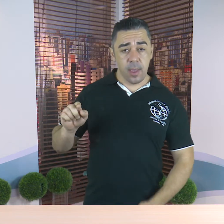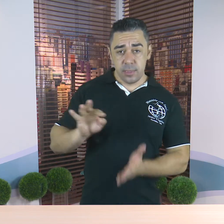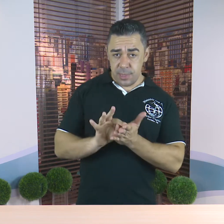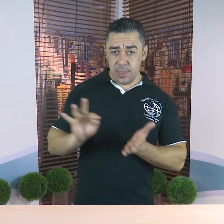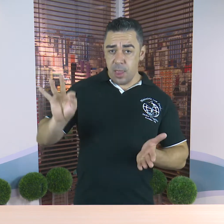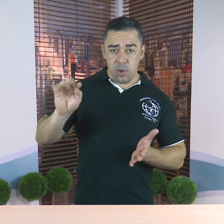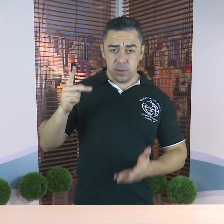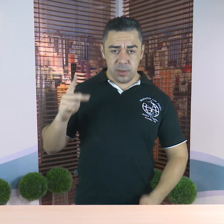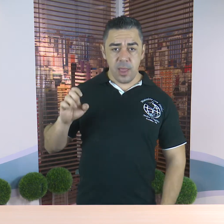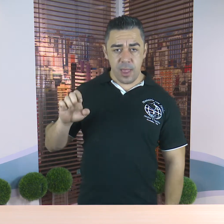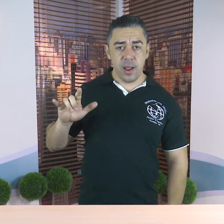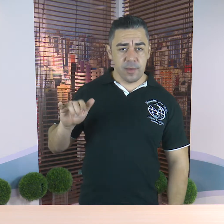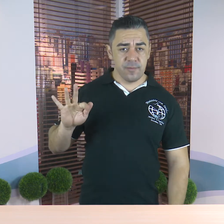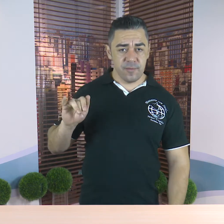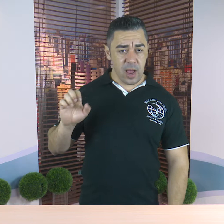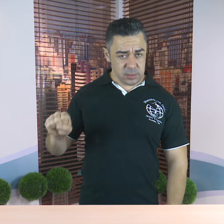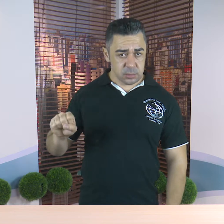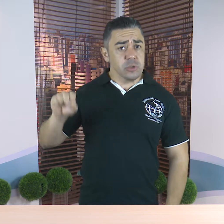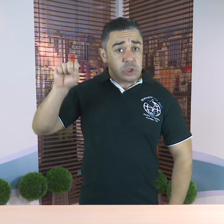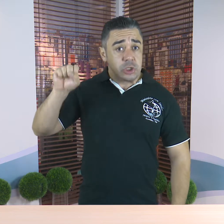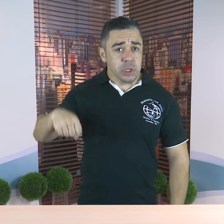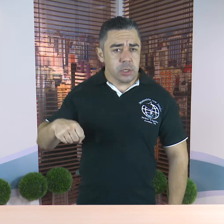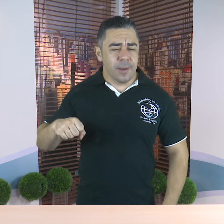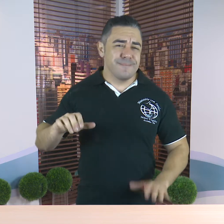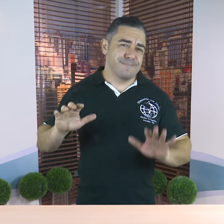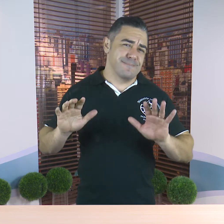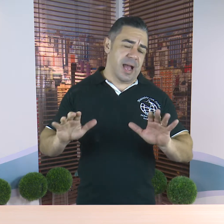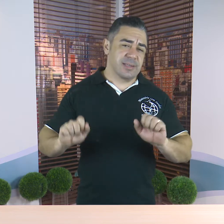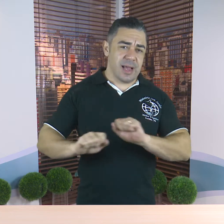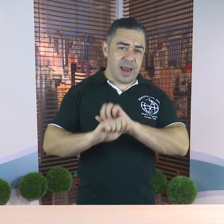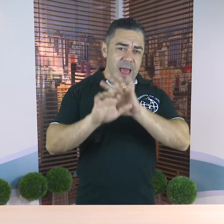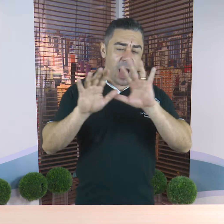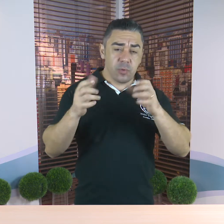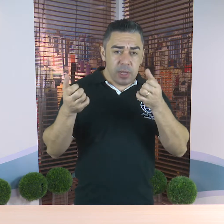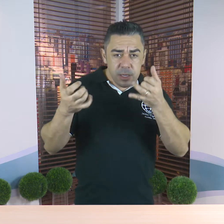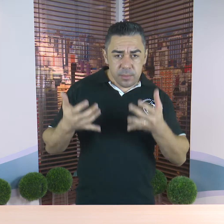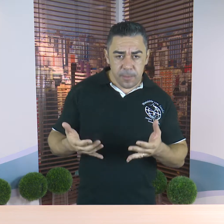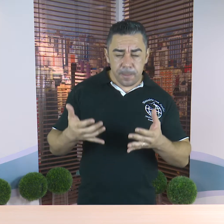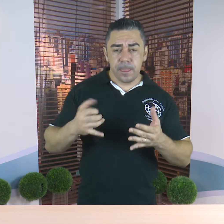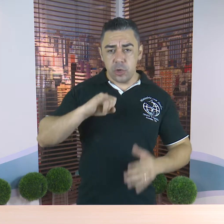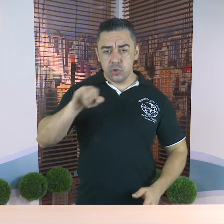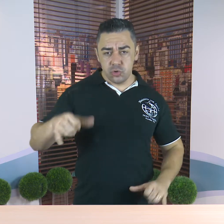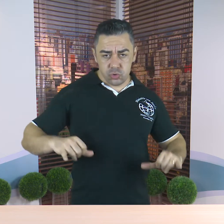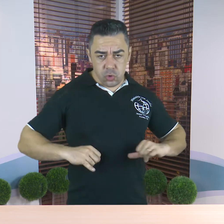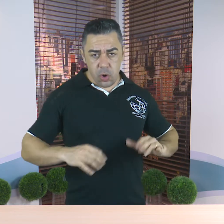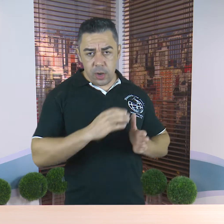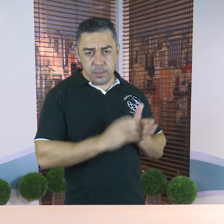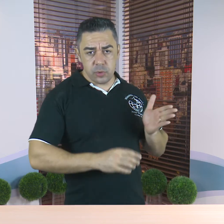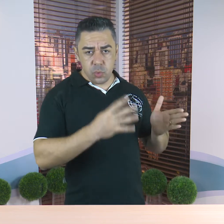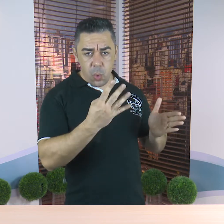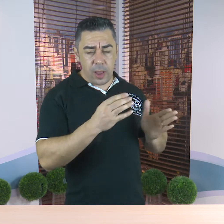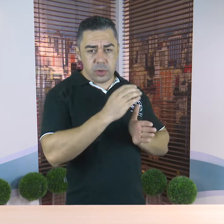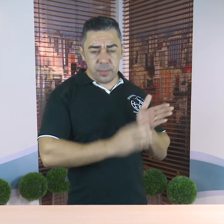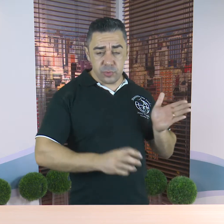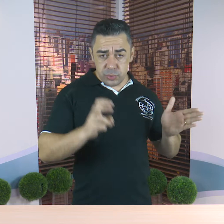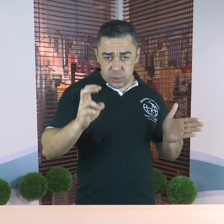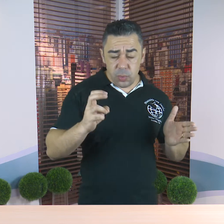sim. Isso fica basicamente claro no primeiro discurso, que está em Jó 4 e 5, capítulos 4 e 5, onde